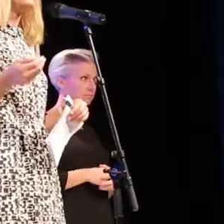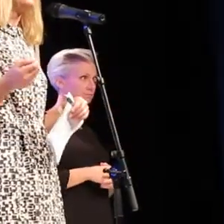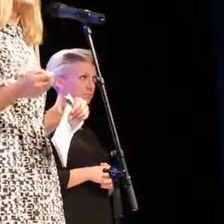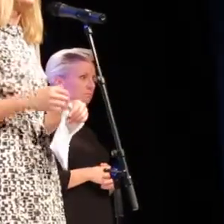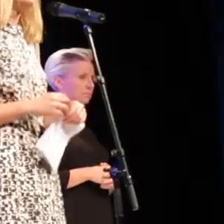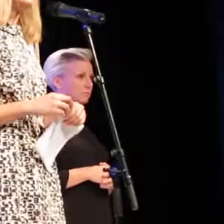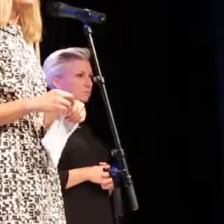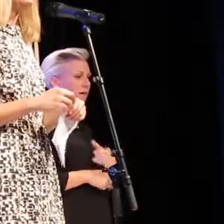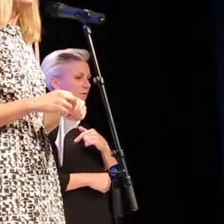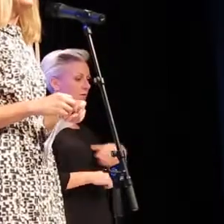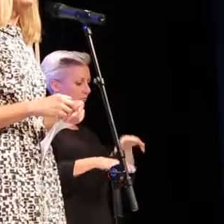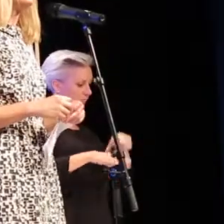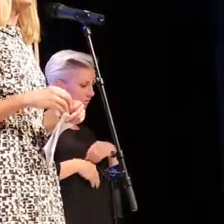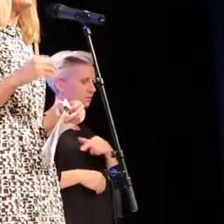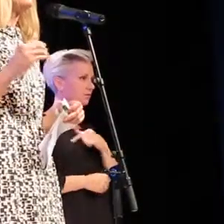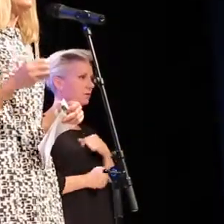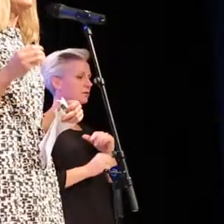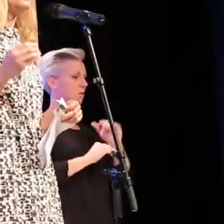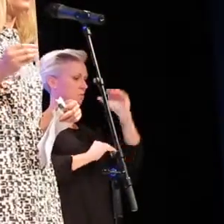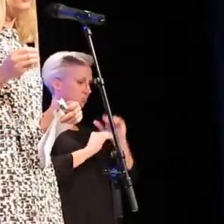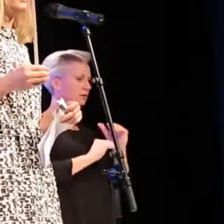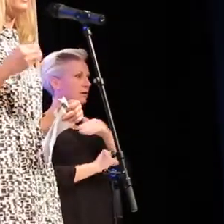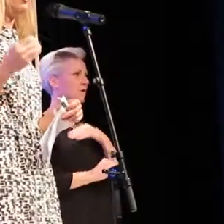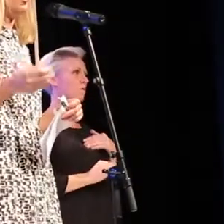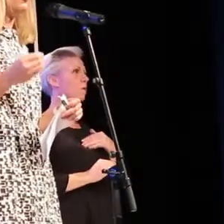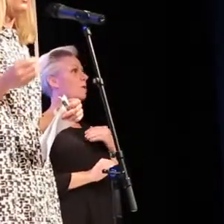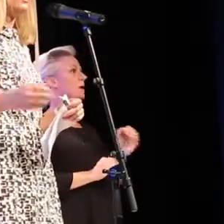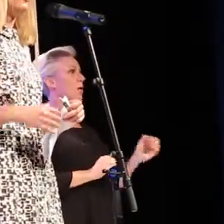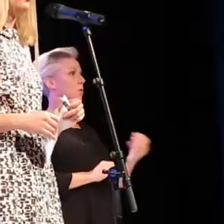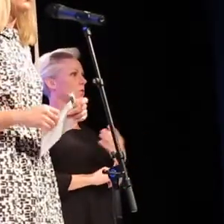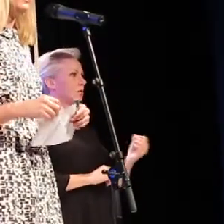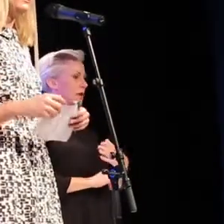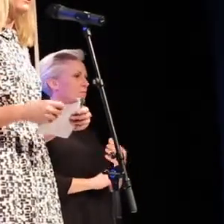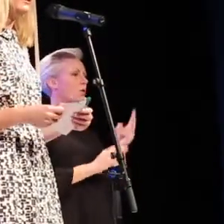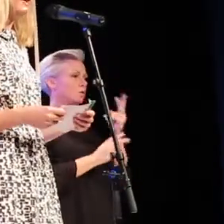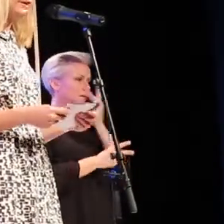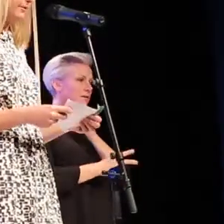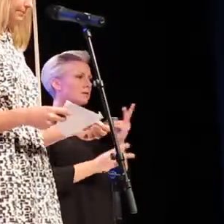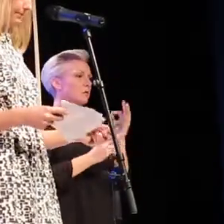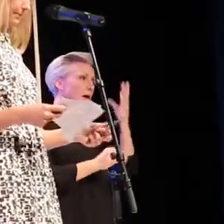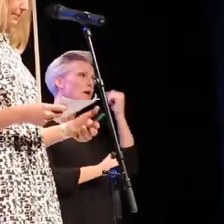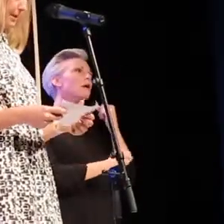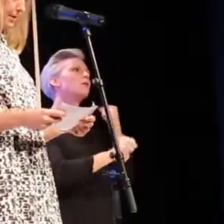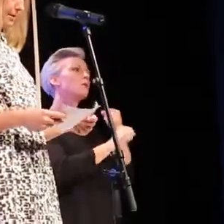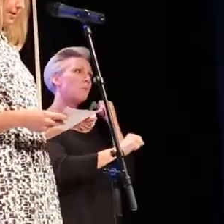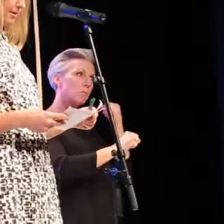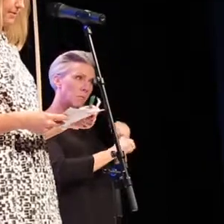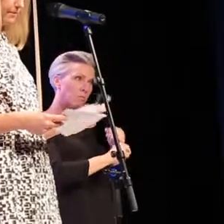har åtagit sig att kraftigt minska sina klimatutsläpp och som ska visa hur vi ska nå målen om en fossilbränslefri värld.